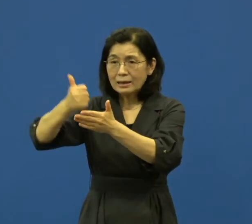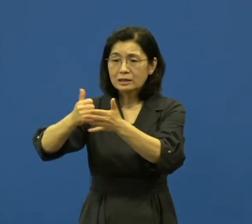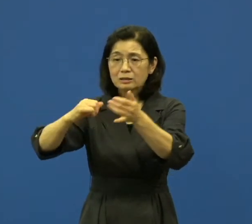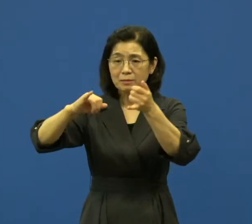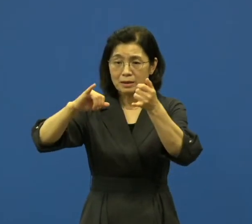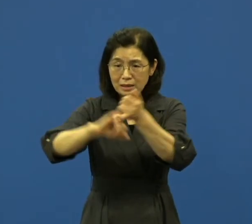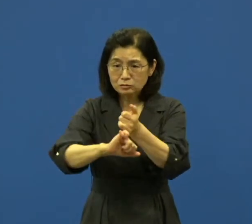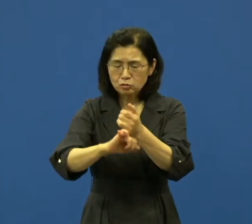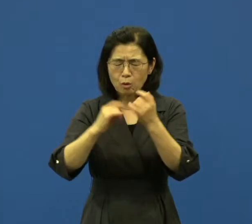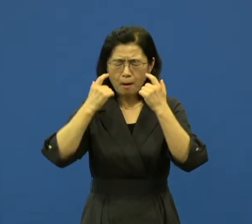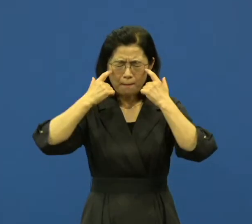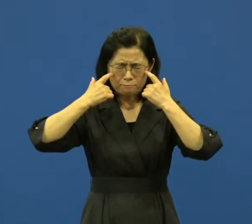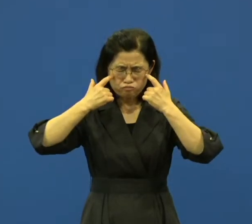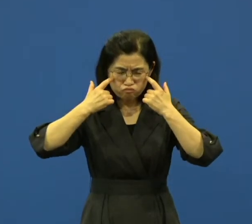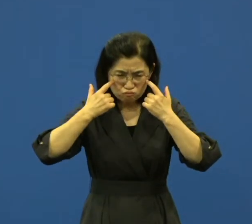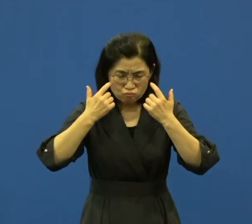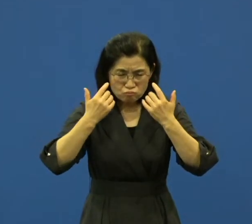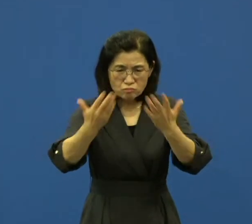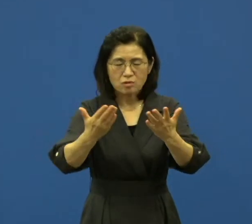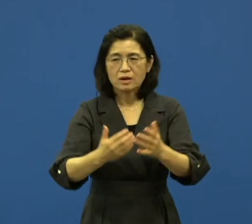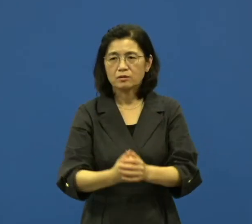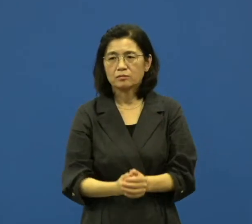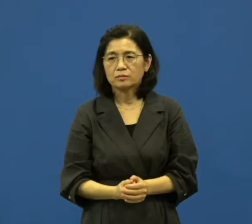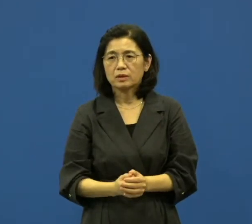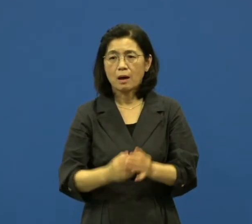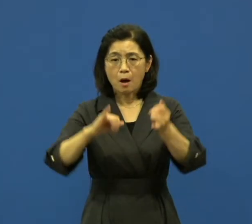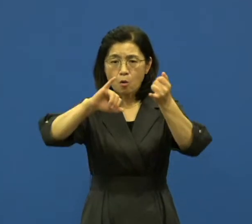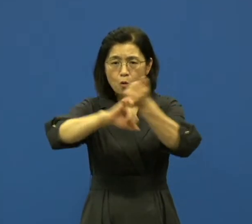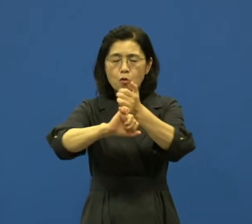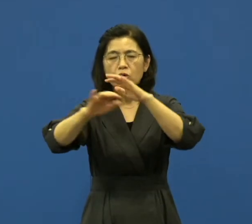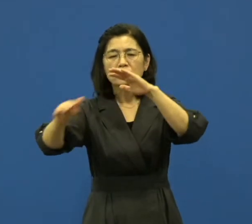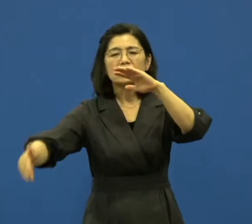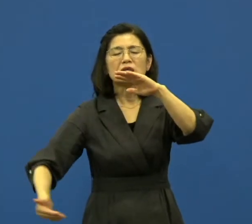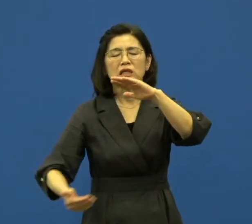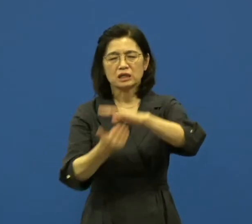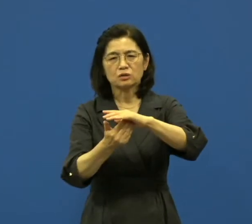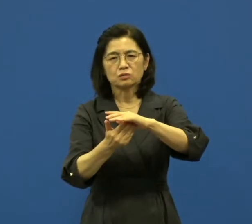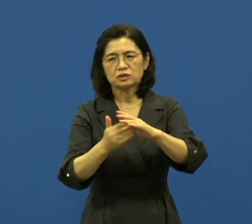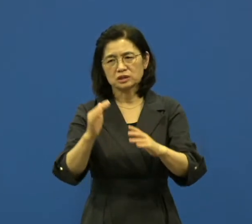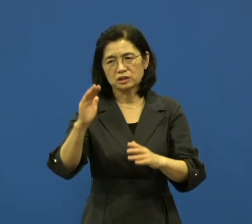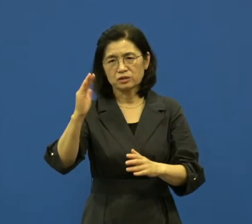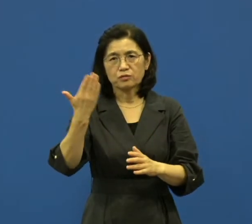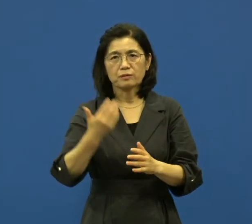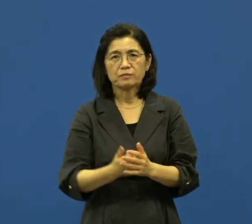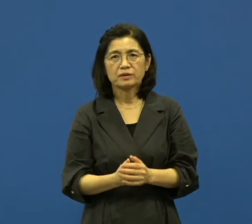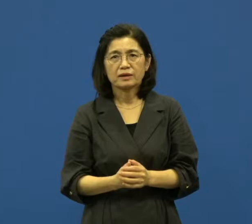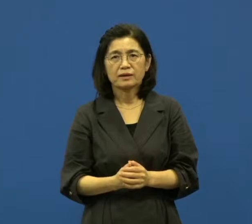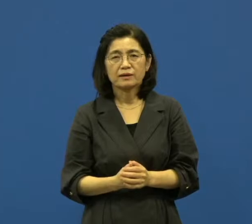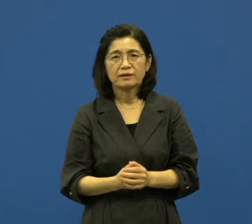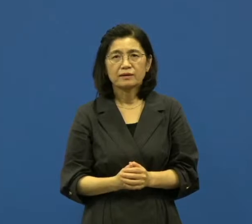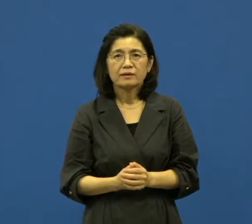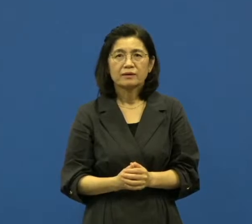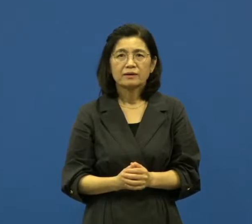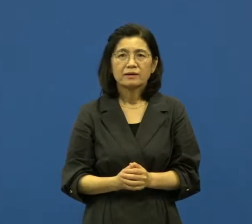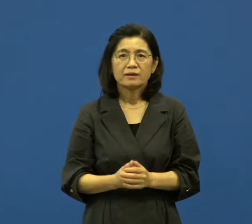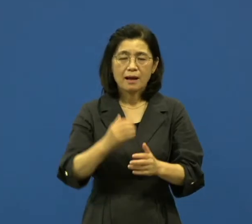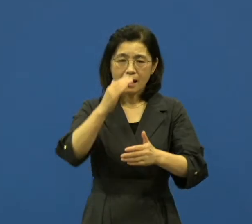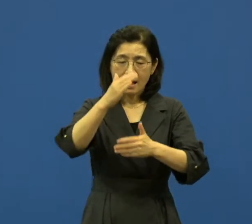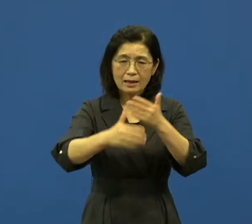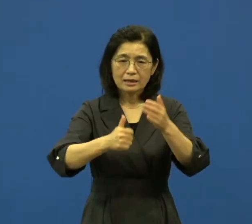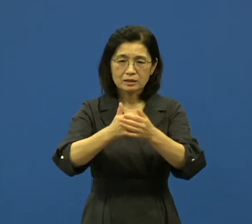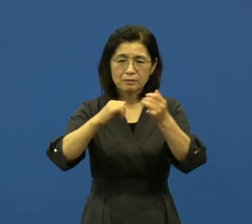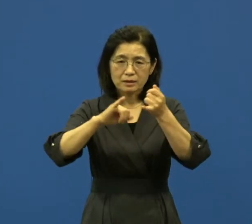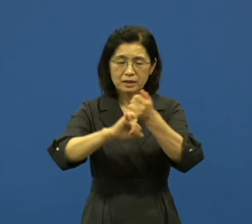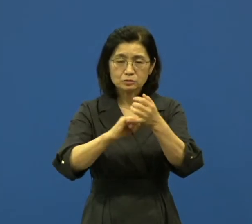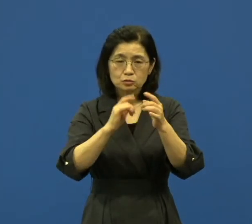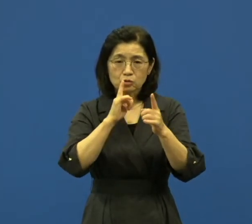돈이 들어가 있어요. 기한이 되면 청구하면 되는 것입니다. 그때 가봐야 되겠다, 그게 아니에요. 가능하면 주겠다는 게 아니에요. 세상에서는 믿을 수